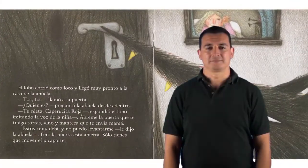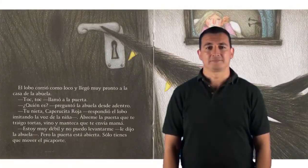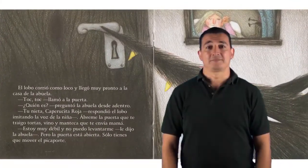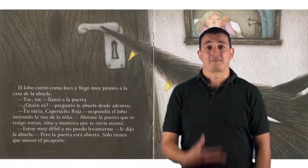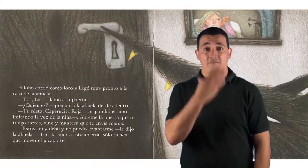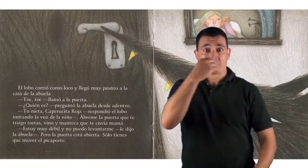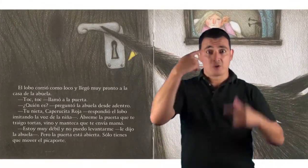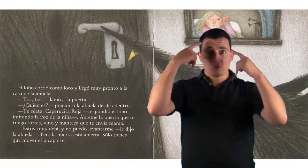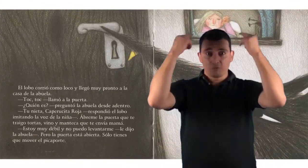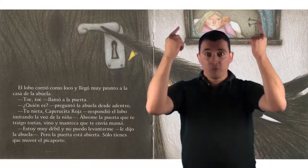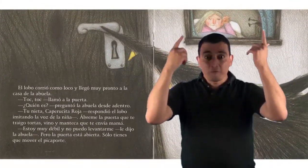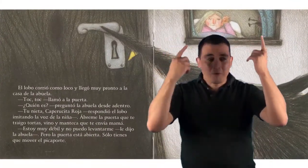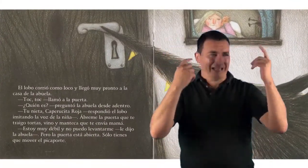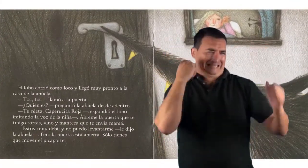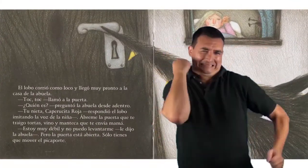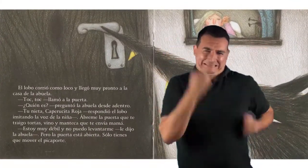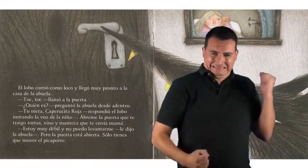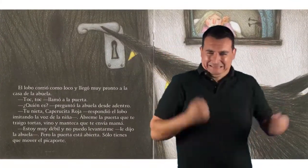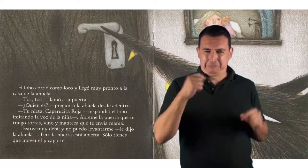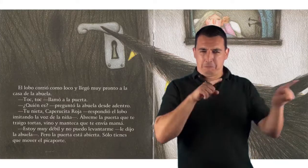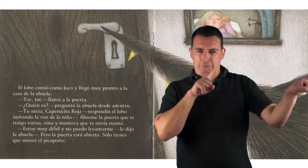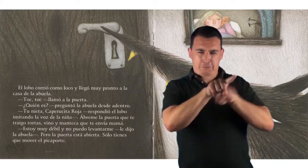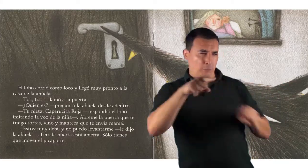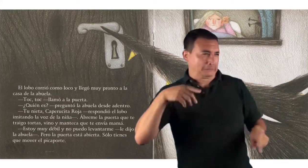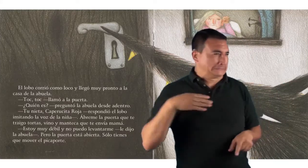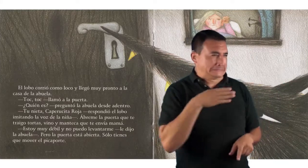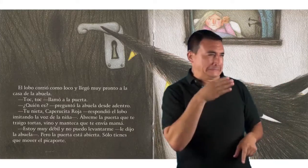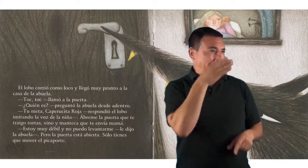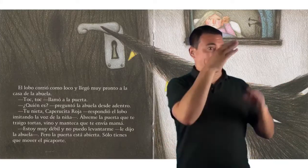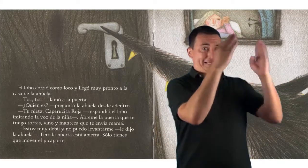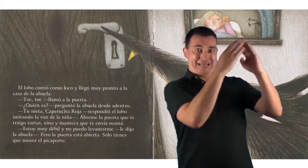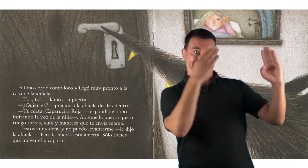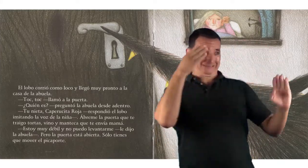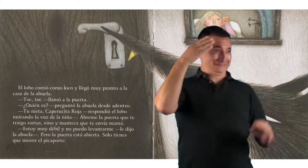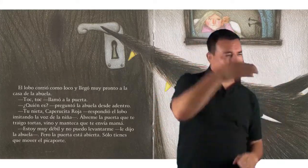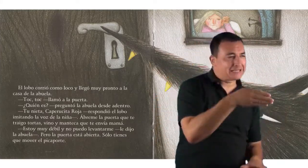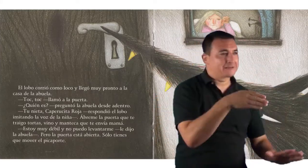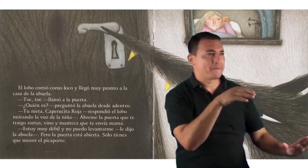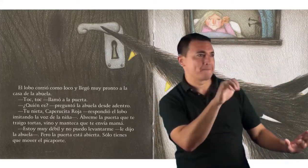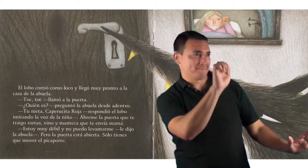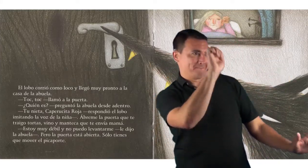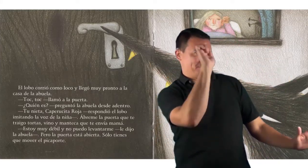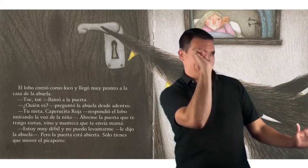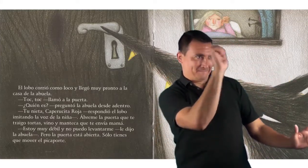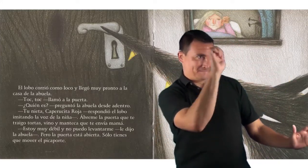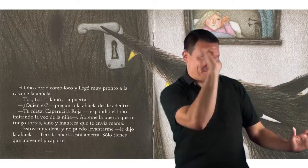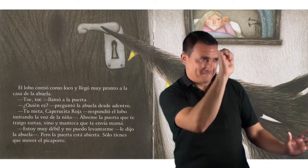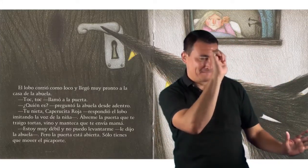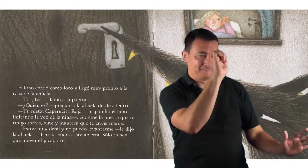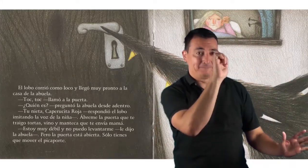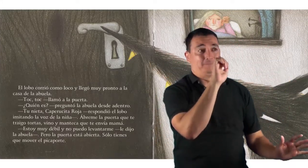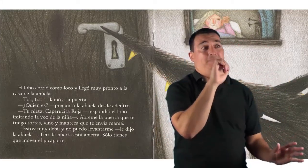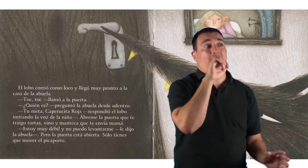El lobo corrió como loco y llegó muy pronto a la casa de la abuela. Toc, toc, llamó a la